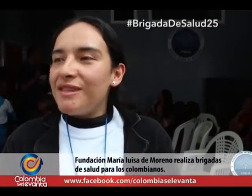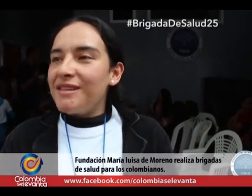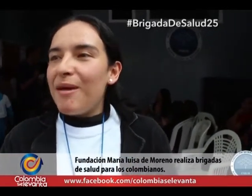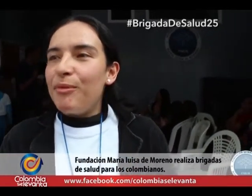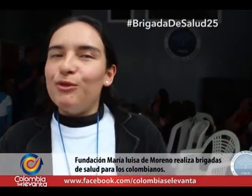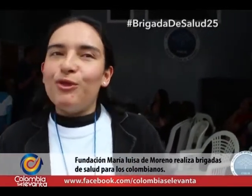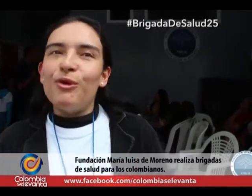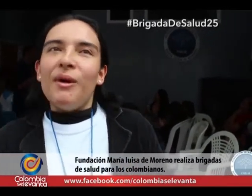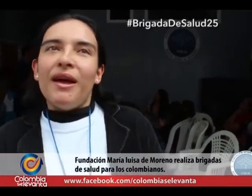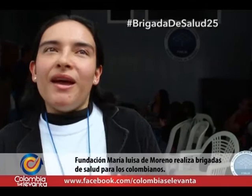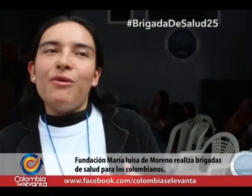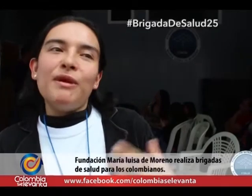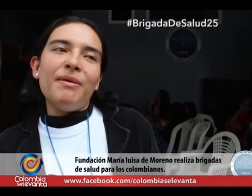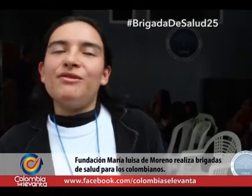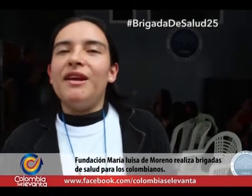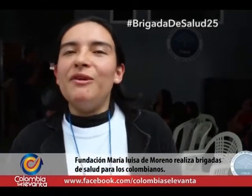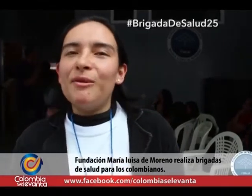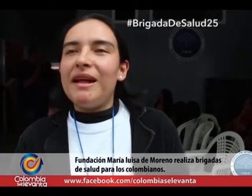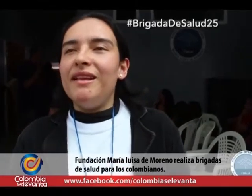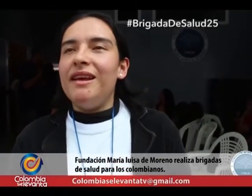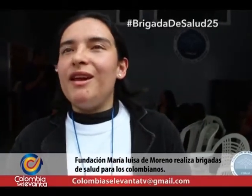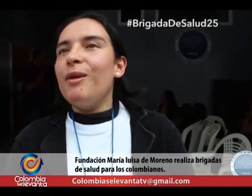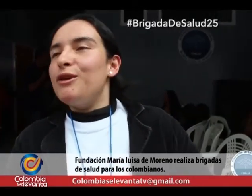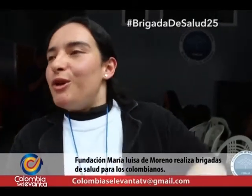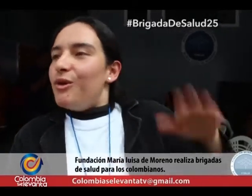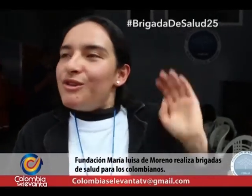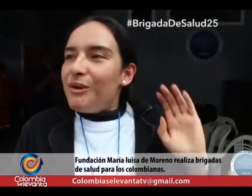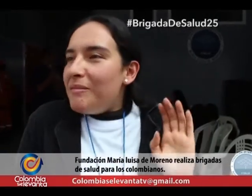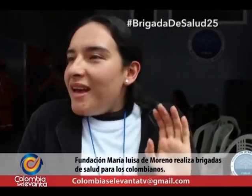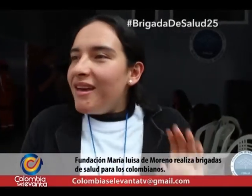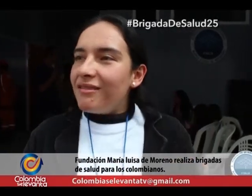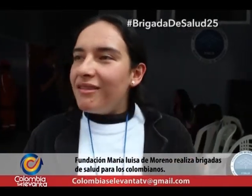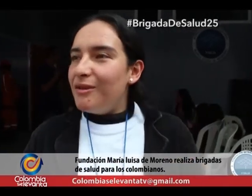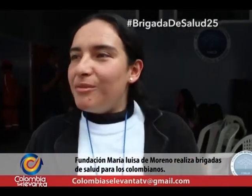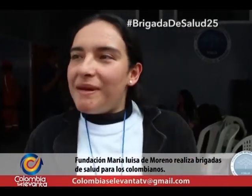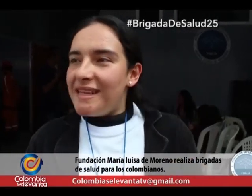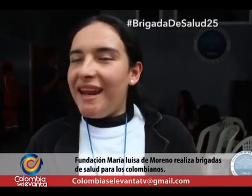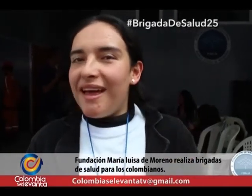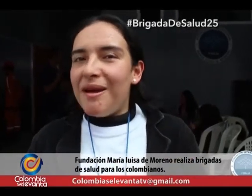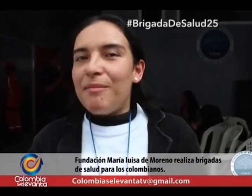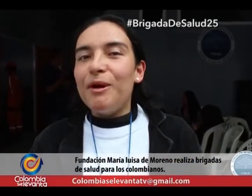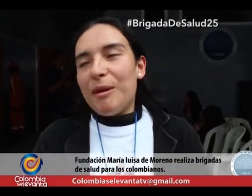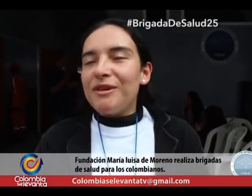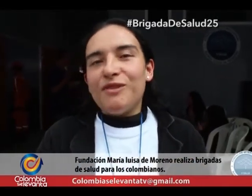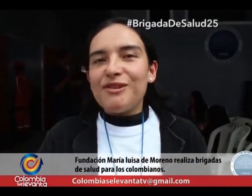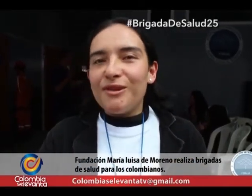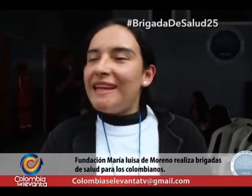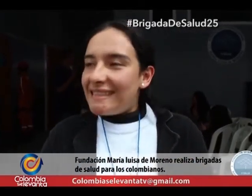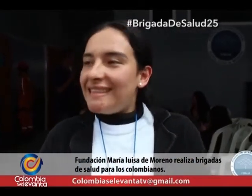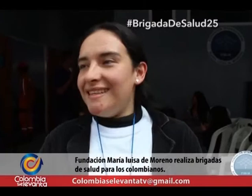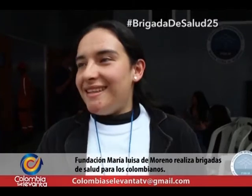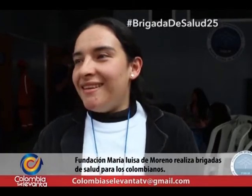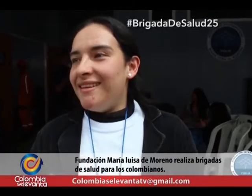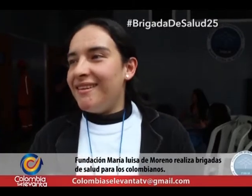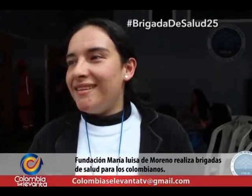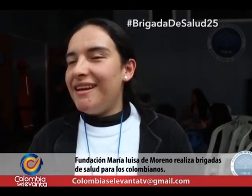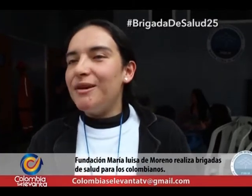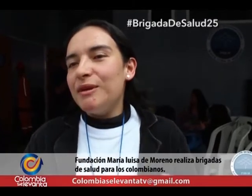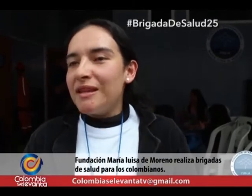cosas que de pronto una persona normal diría, no, pues yo voy solo al médico y no pasa nada. Pero una persona sorda necesita tener un